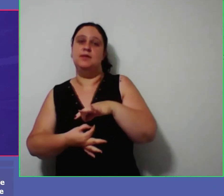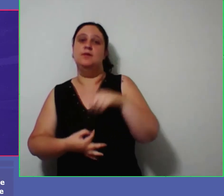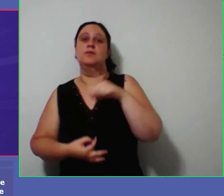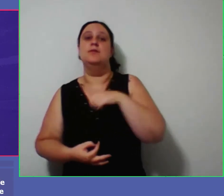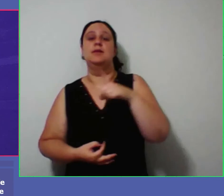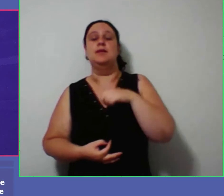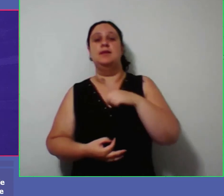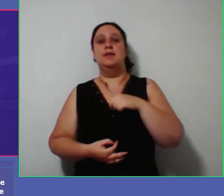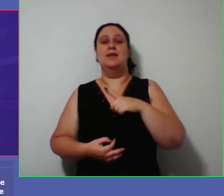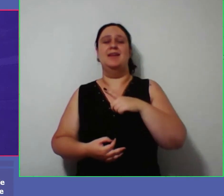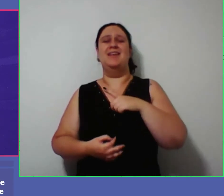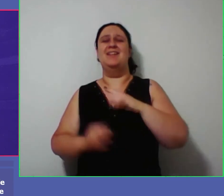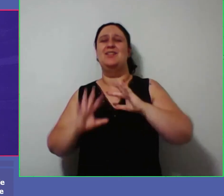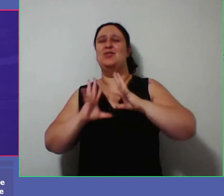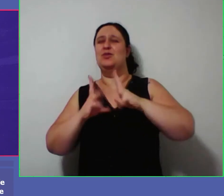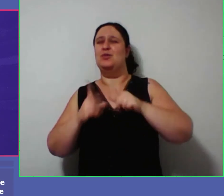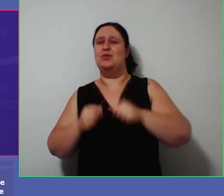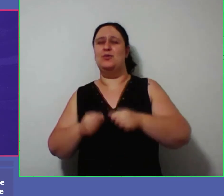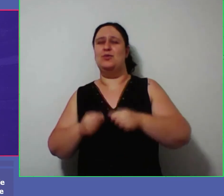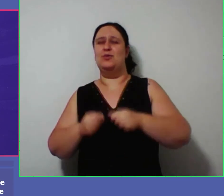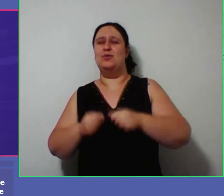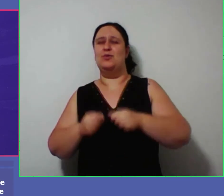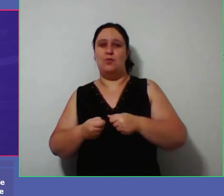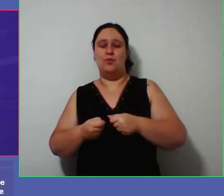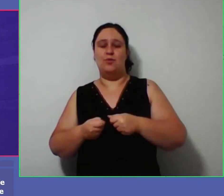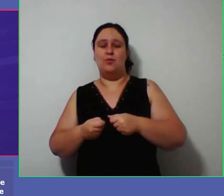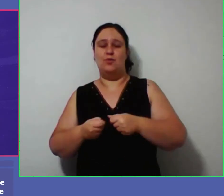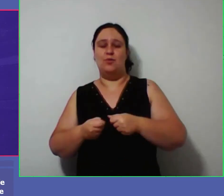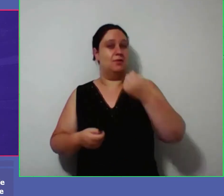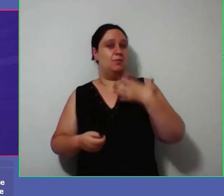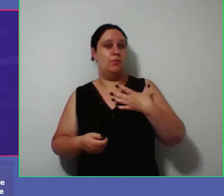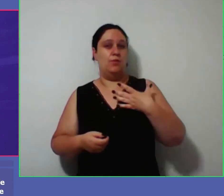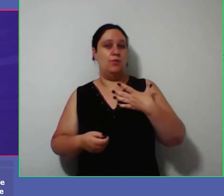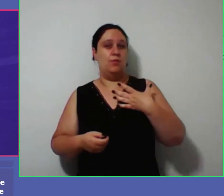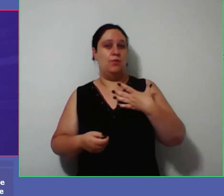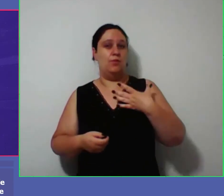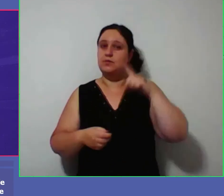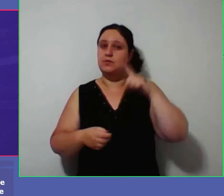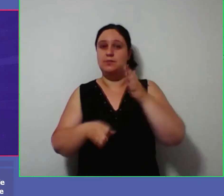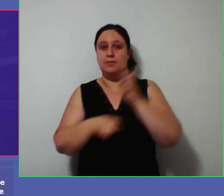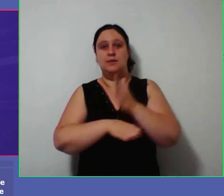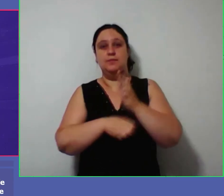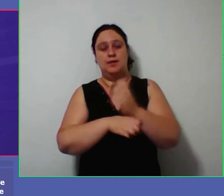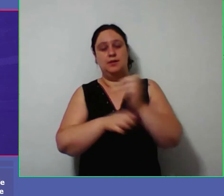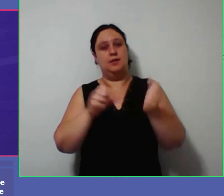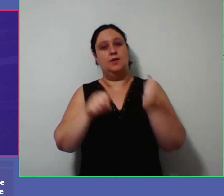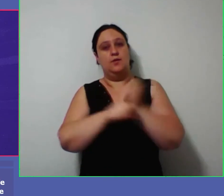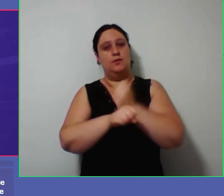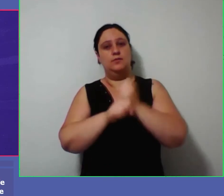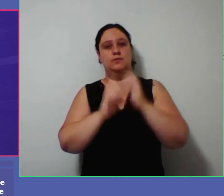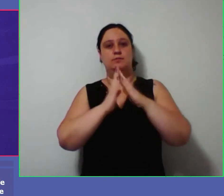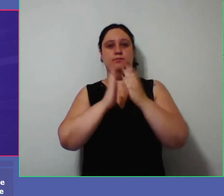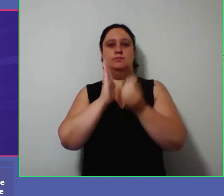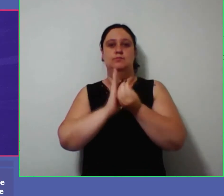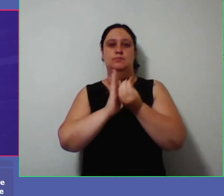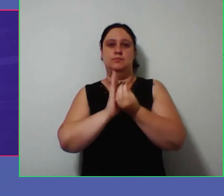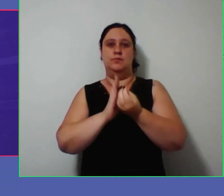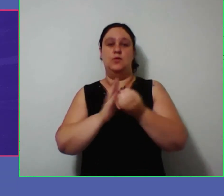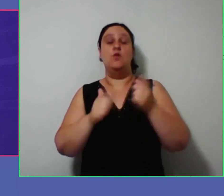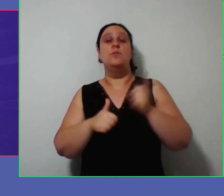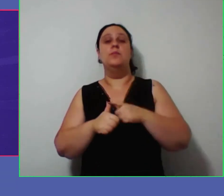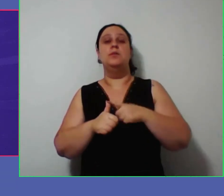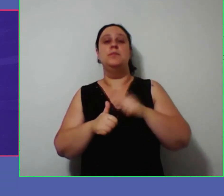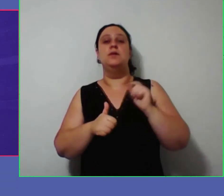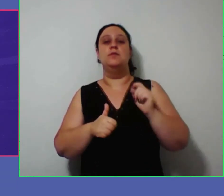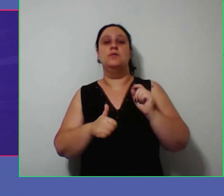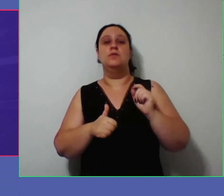qualidades para a edificação. Primeiro é a compaixão. Nosso Senhor Jesus Cristo, como Rei do Reino dos Céus, veio